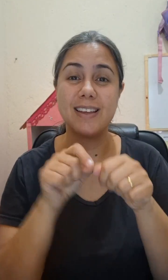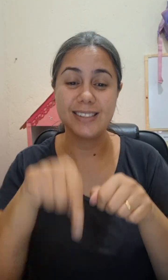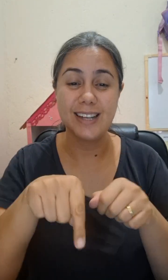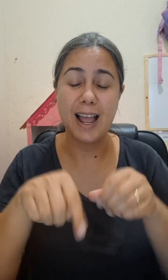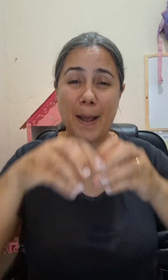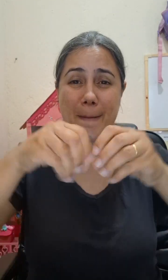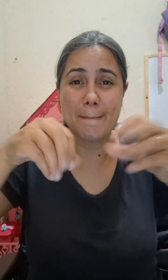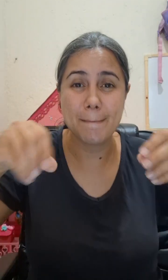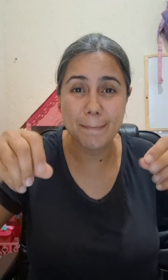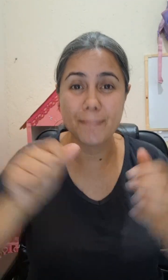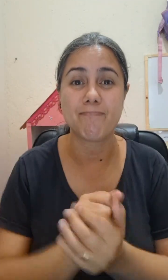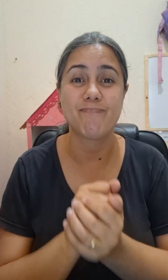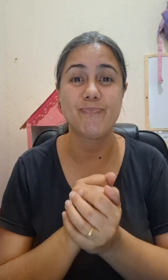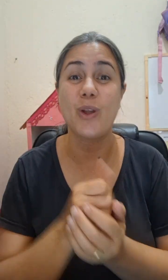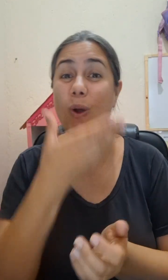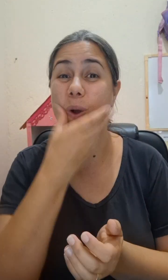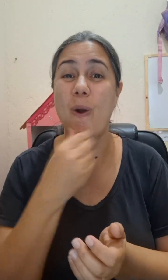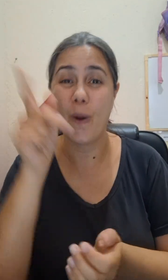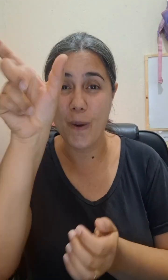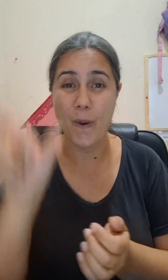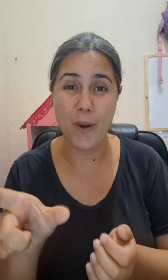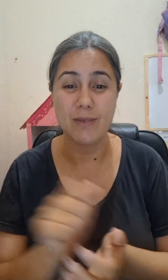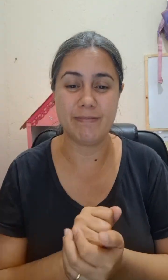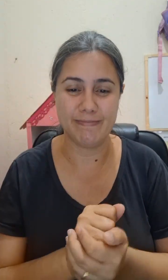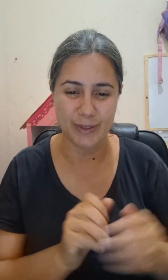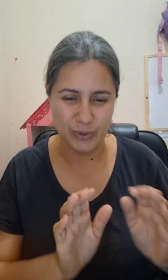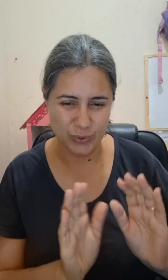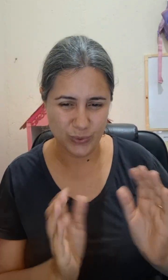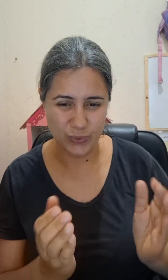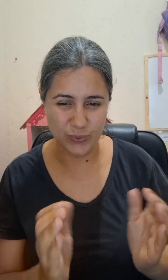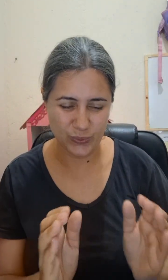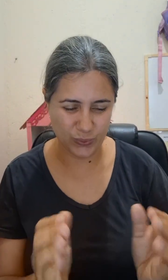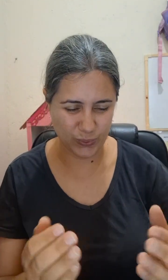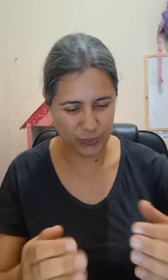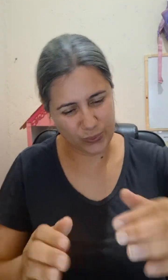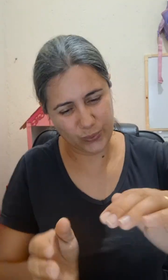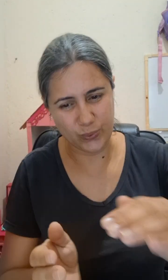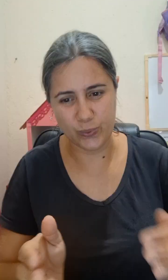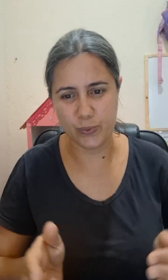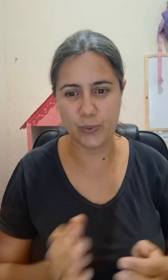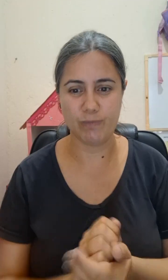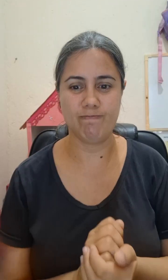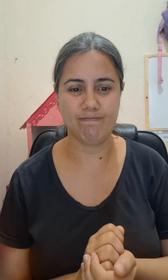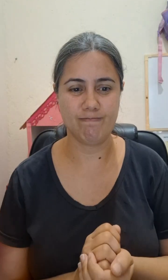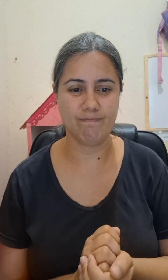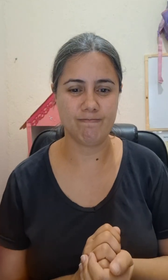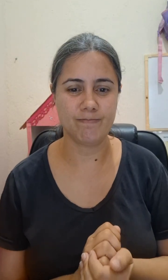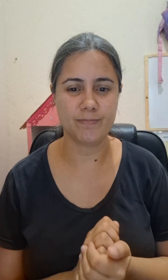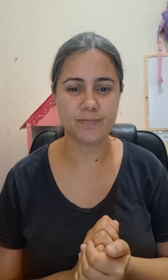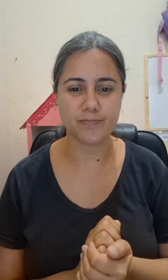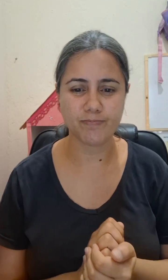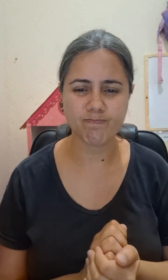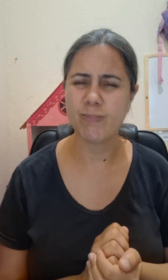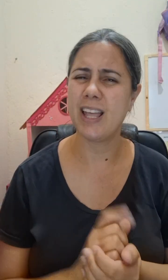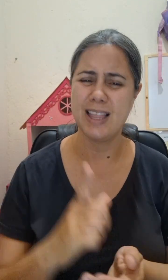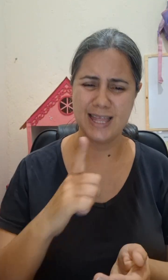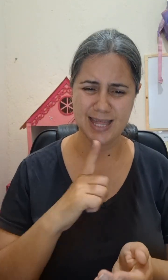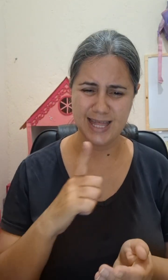Igual uma pessoa cuidando desse vaso, moldando, igual. Houve contato, então, de Deus com